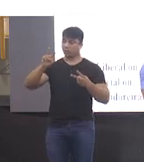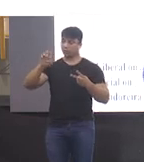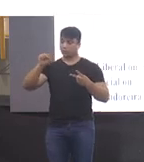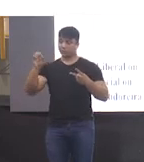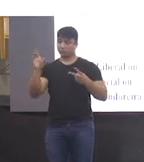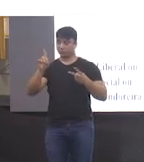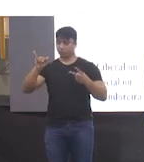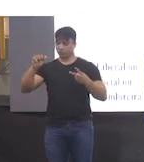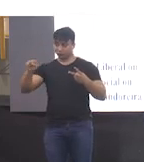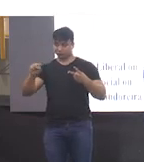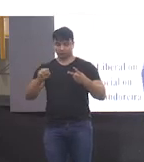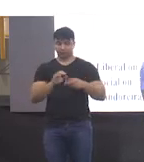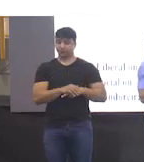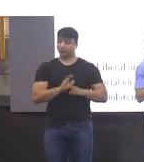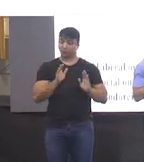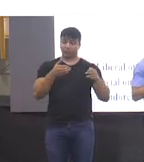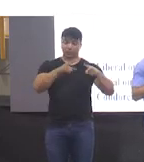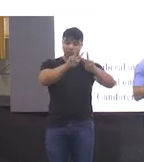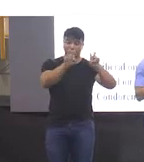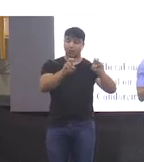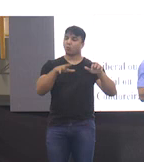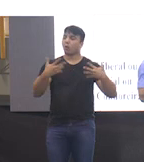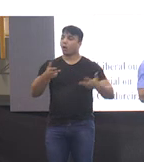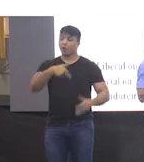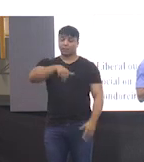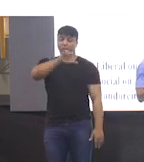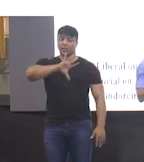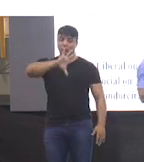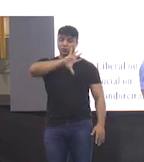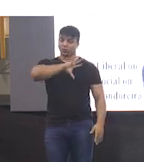nome. O tema central é o nacionalismo, é o